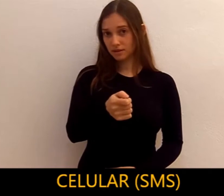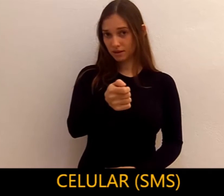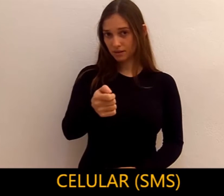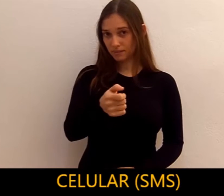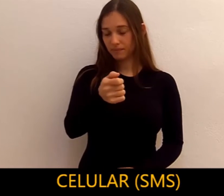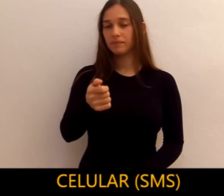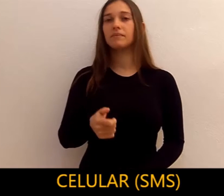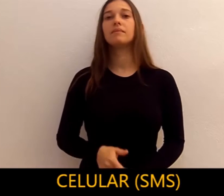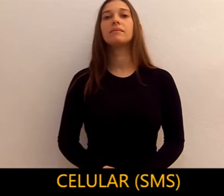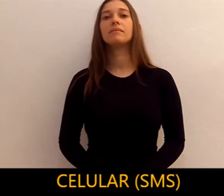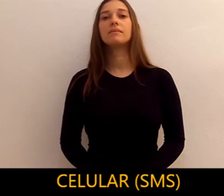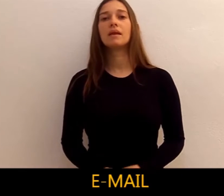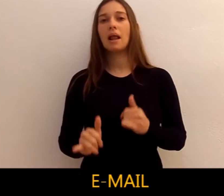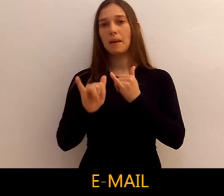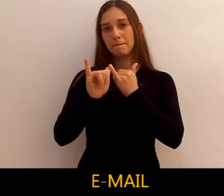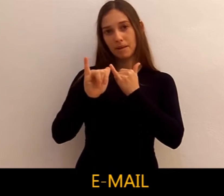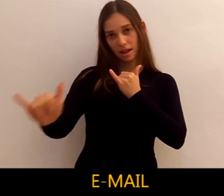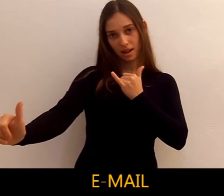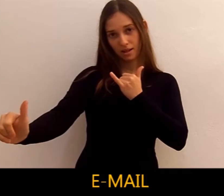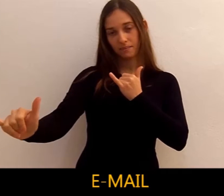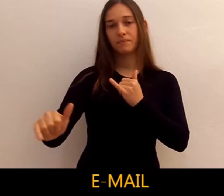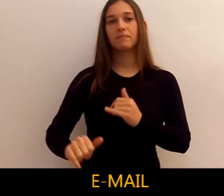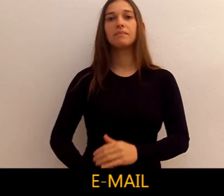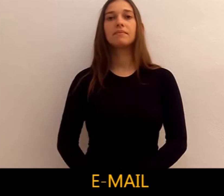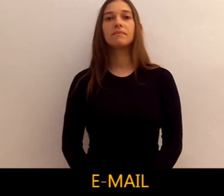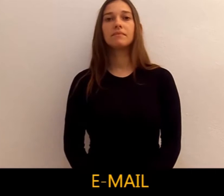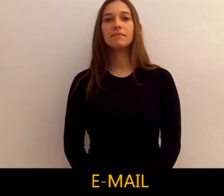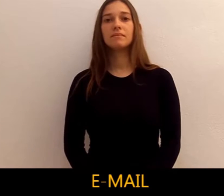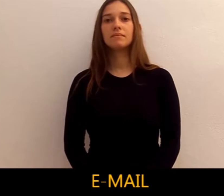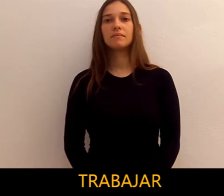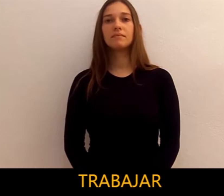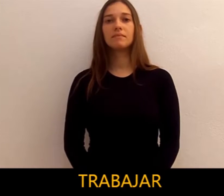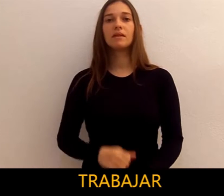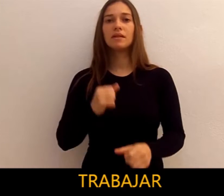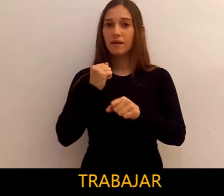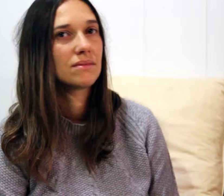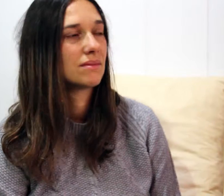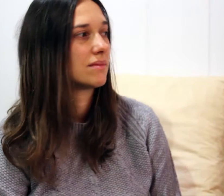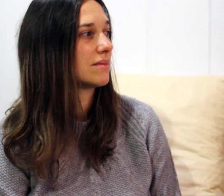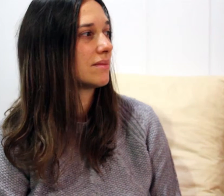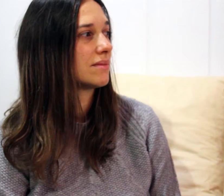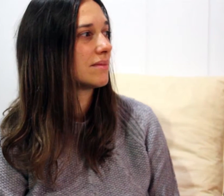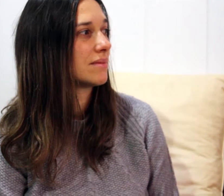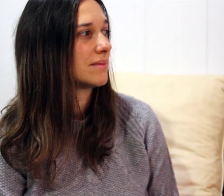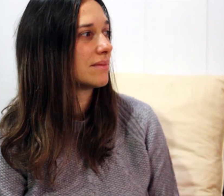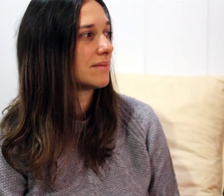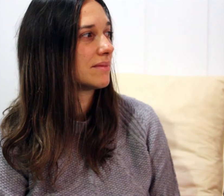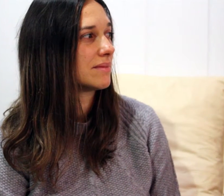maestros, los médicos, todo lo que es profesional, puedan tratarlos, se puedan comunicar. Porque si no, no los entienden.